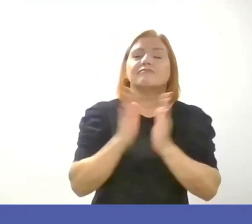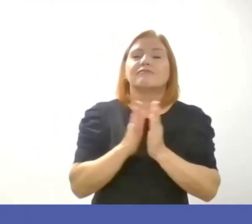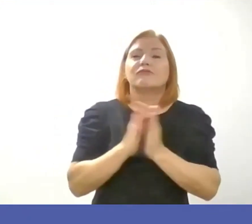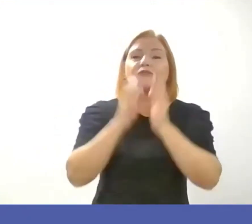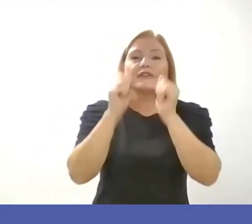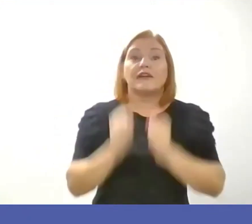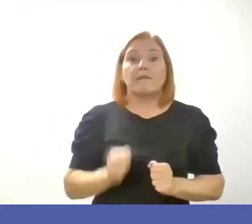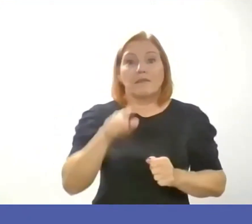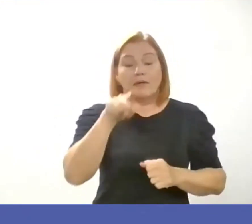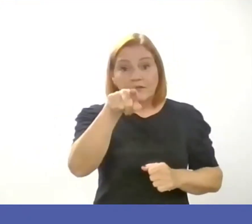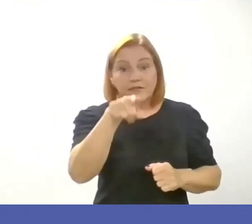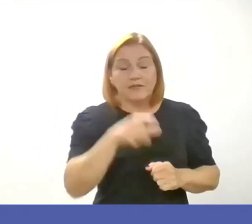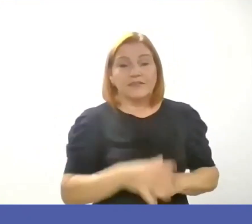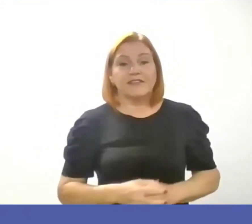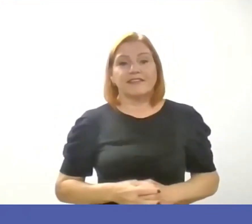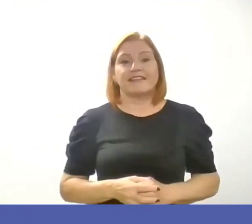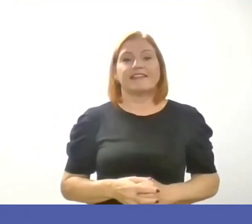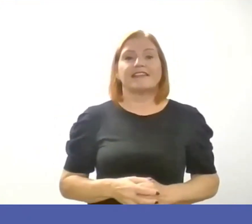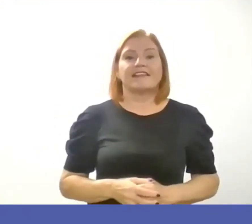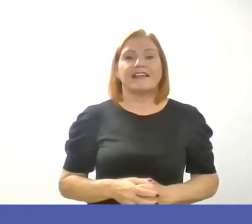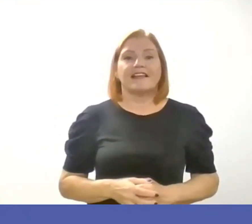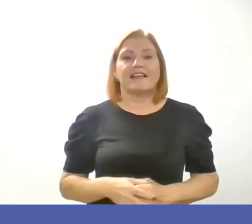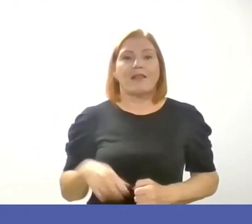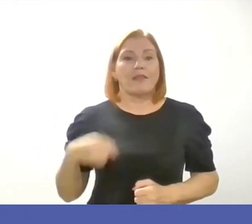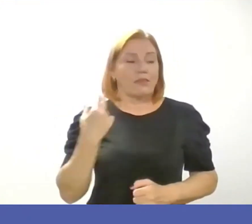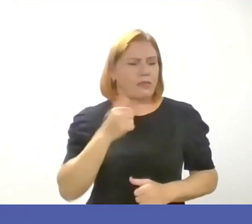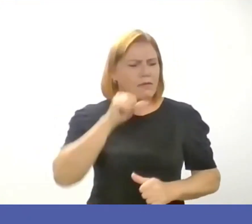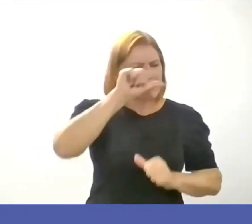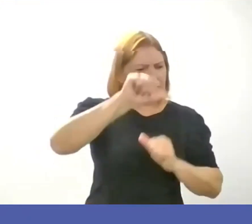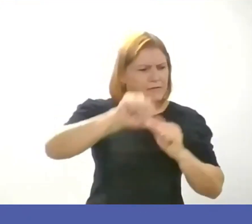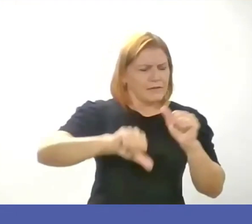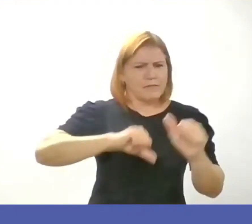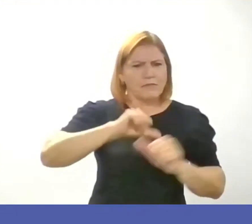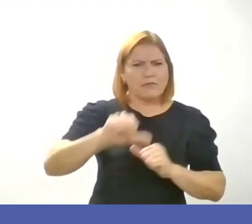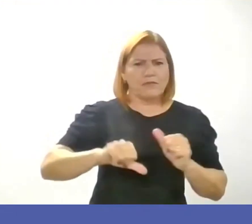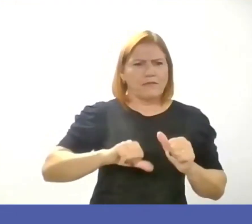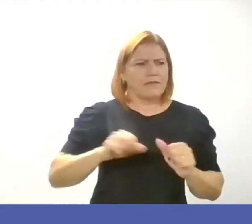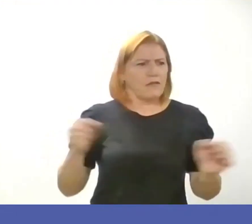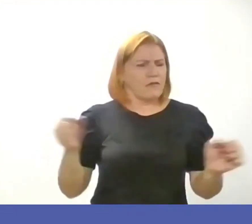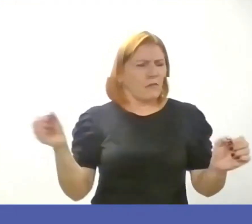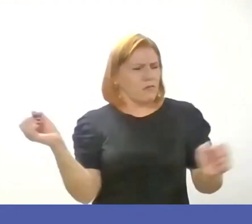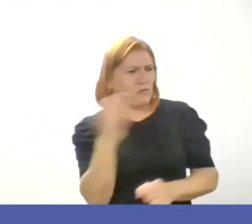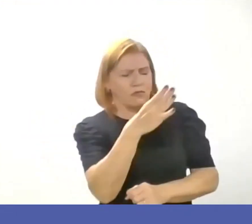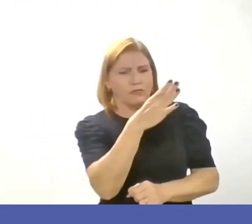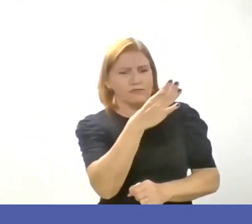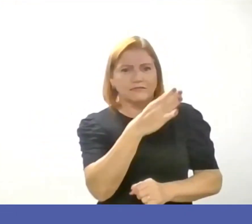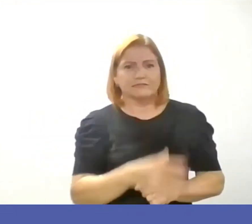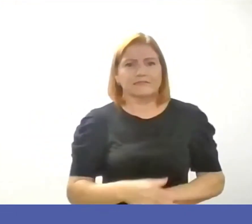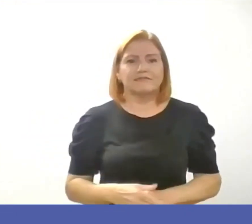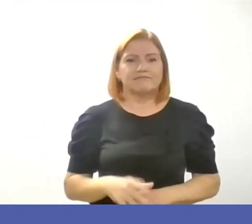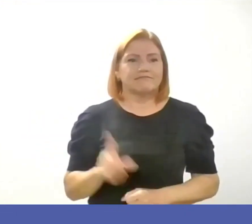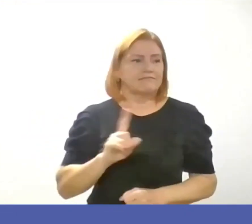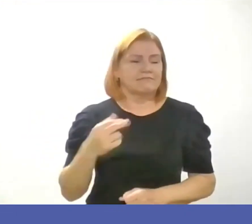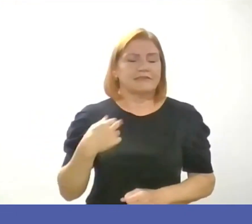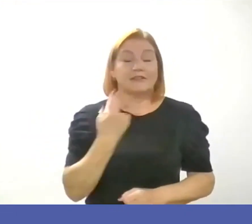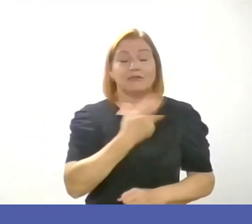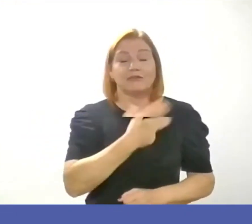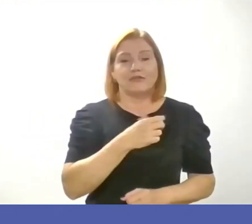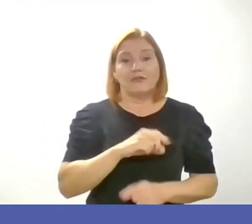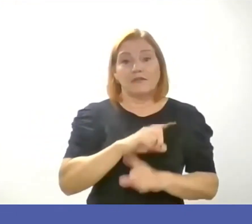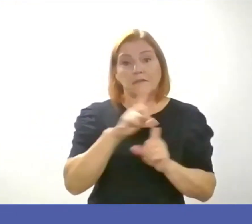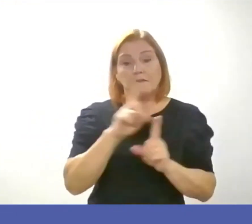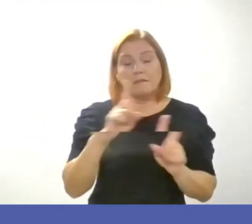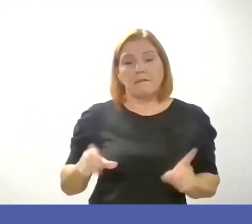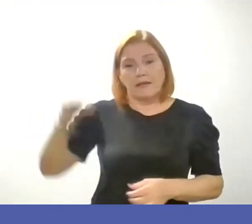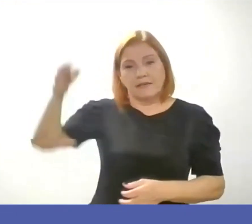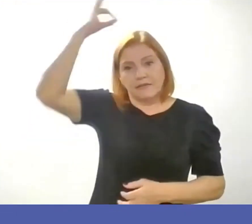Irmão, nós estamos revolucionando. Não nós, mas o Espírito. Ele